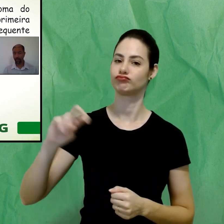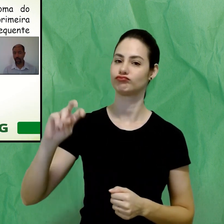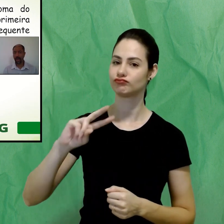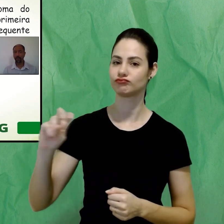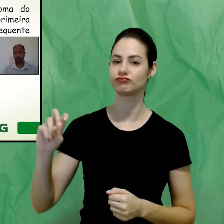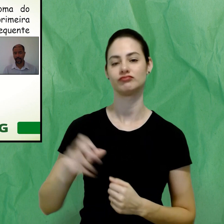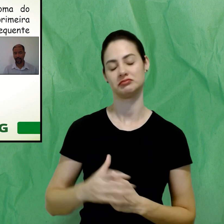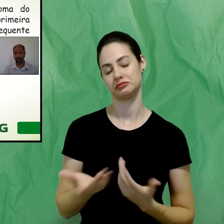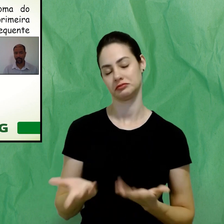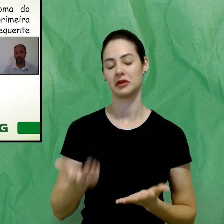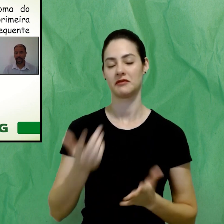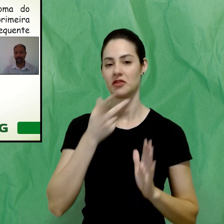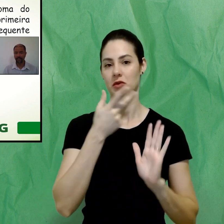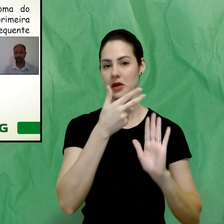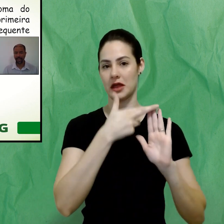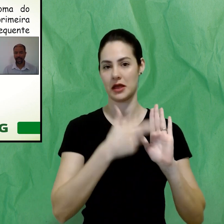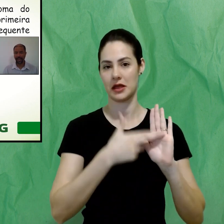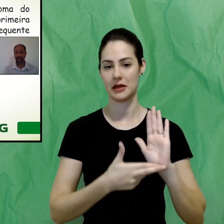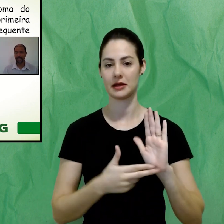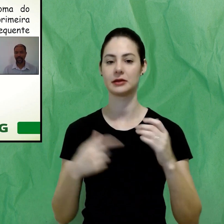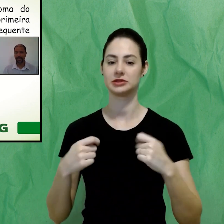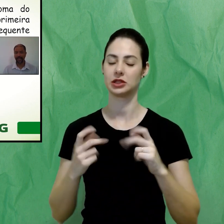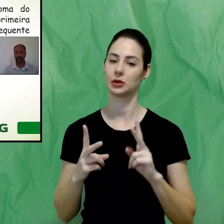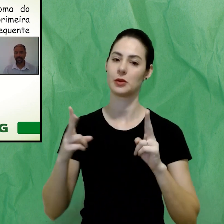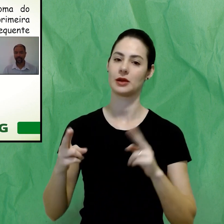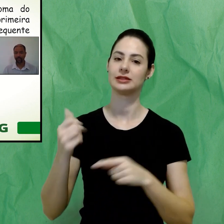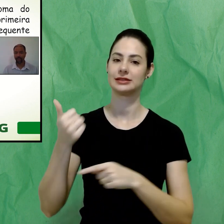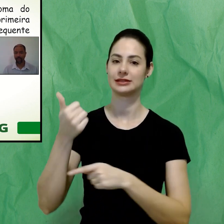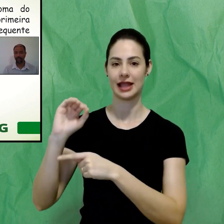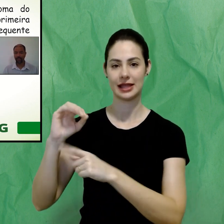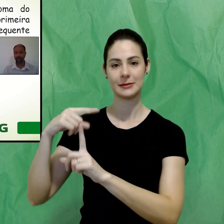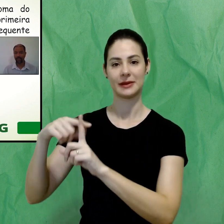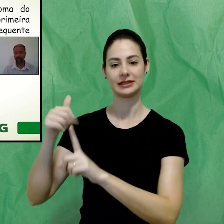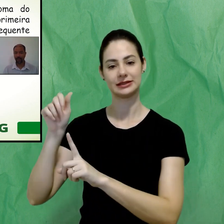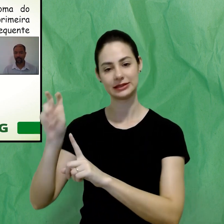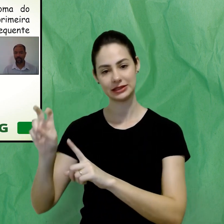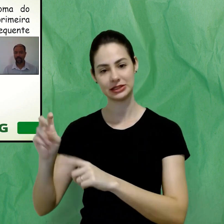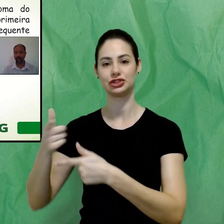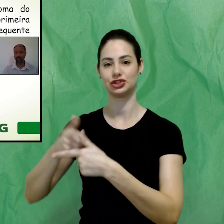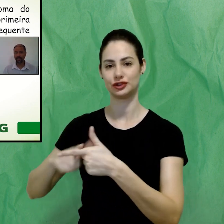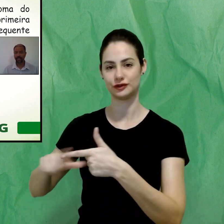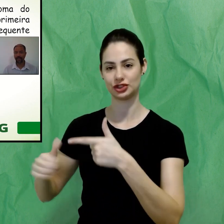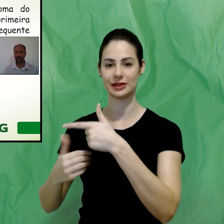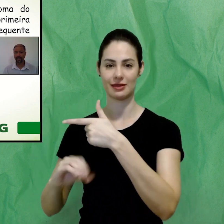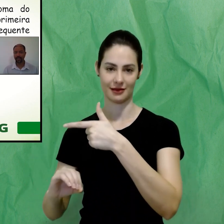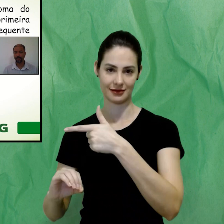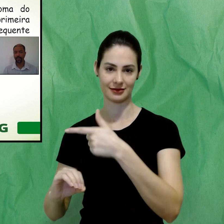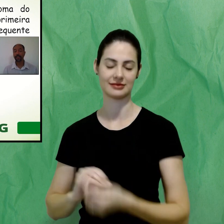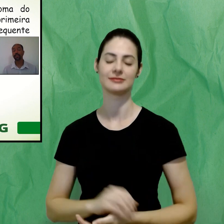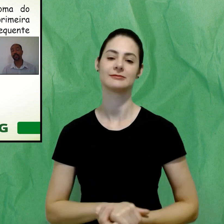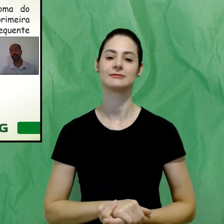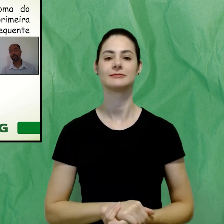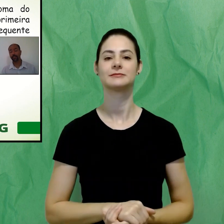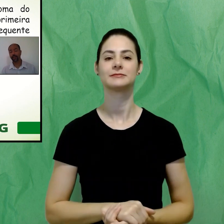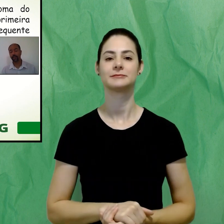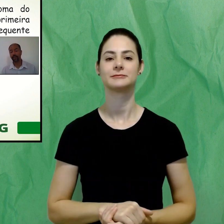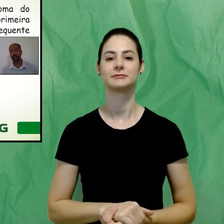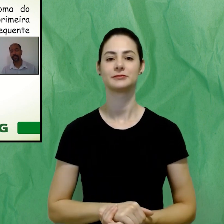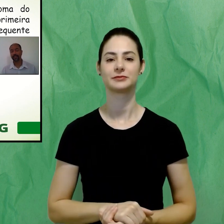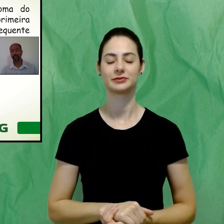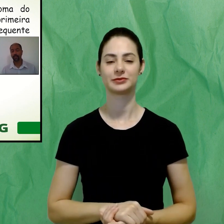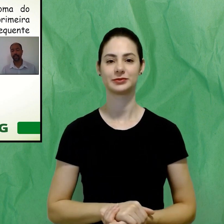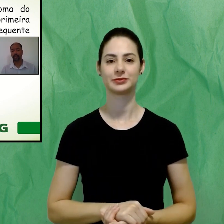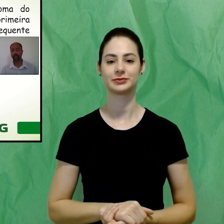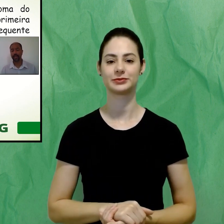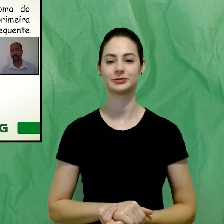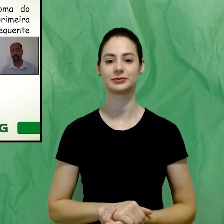Vai ser proporcional, pela propriedade, a antecessor mais consequente, 10 mais 15, dividido